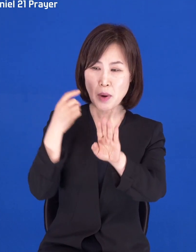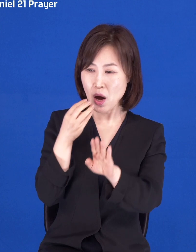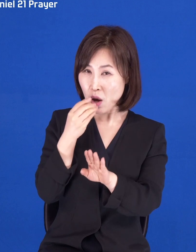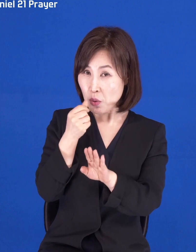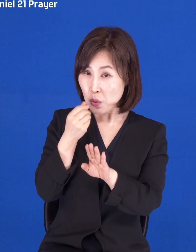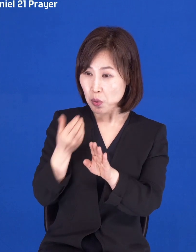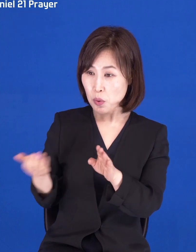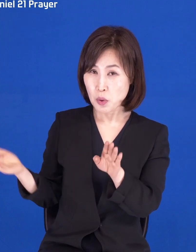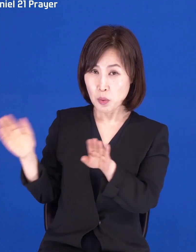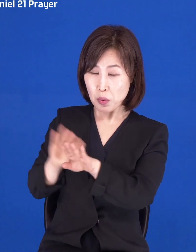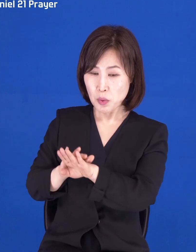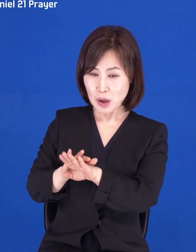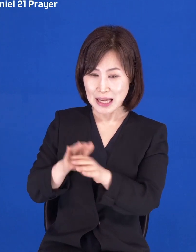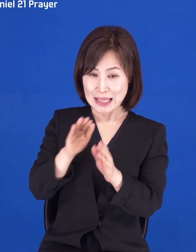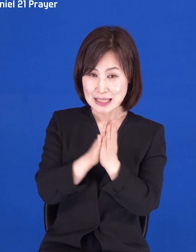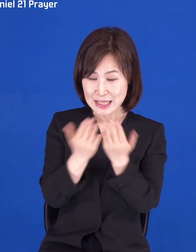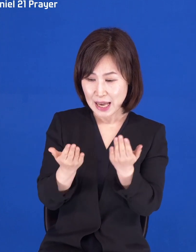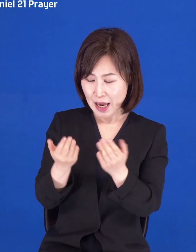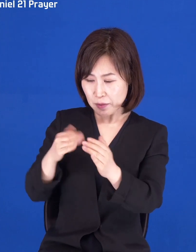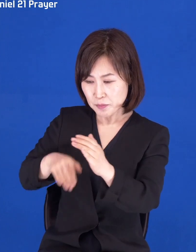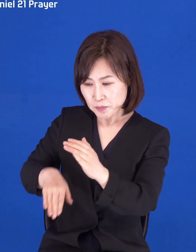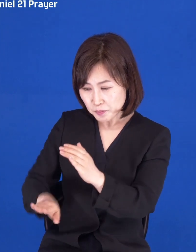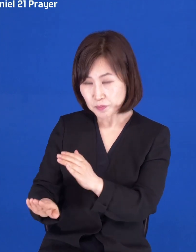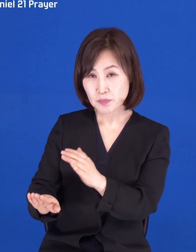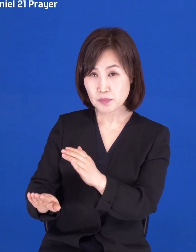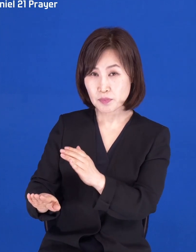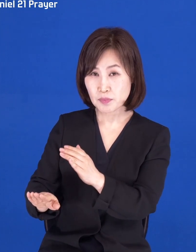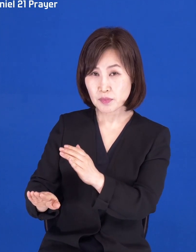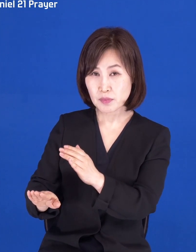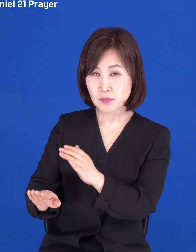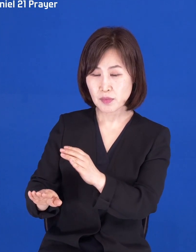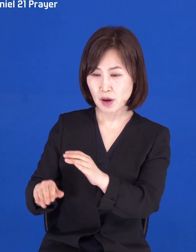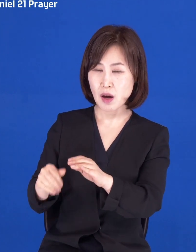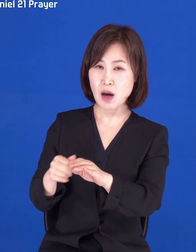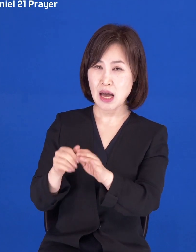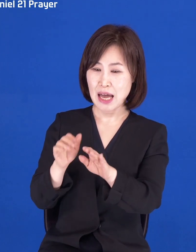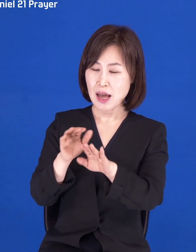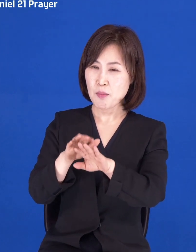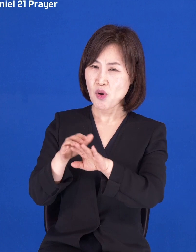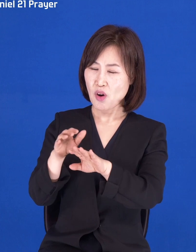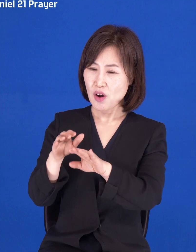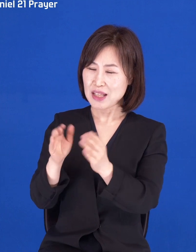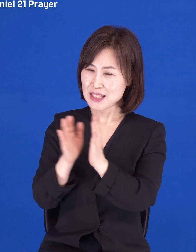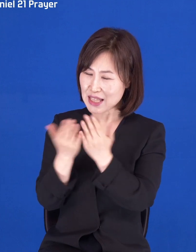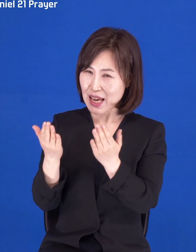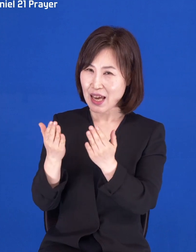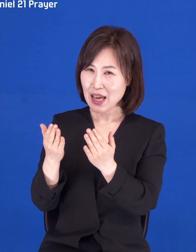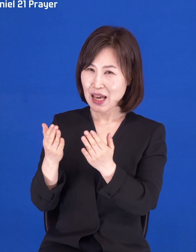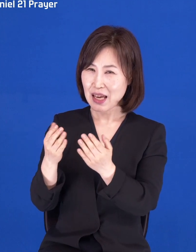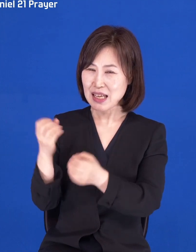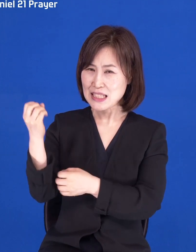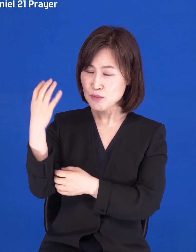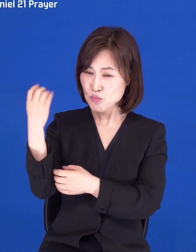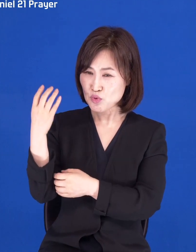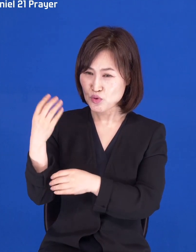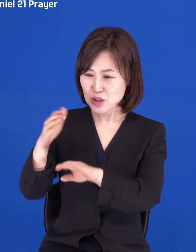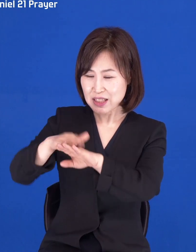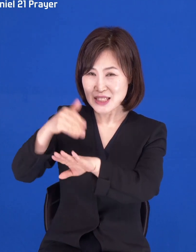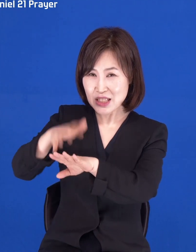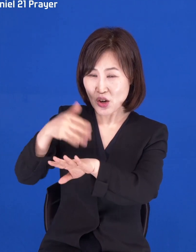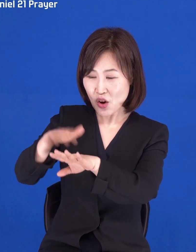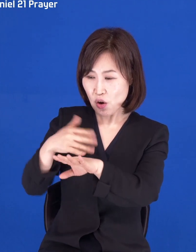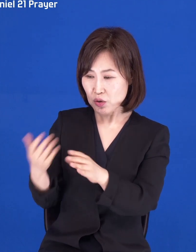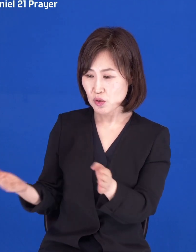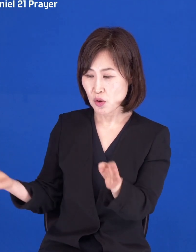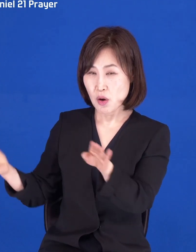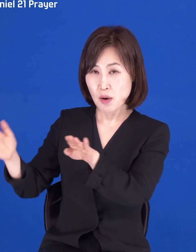성경책을 덮어서 그 강주리 바구니 안에 집어넣으시고, 그리고는 잡지나 노동신문 또 구멍난 양말 들고